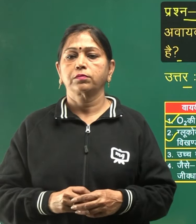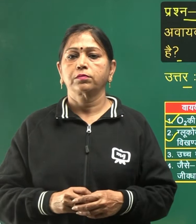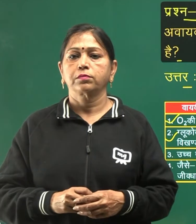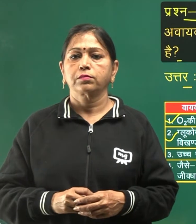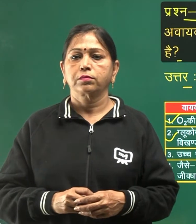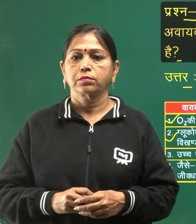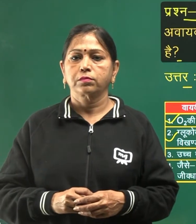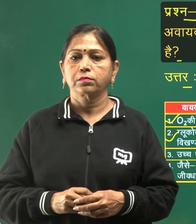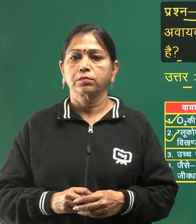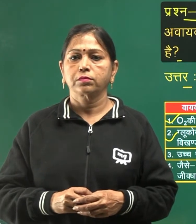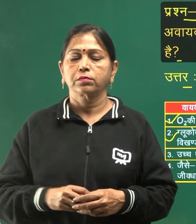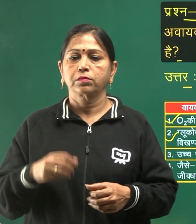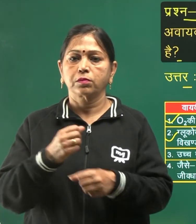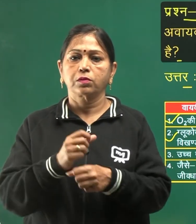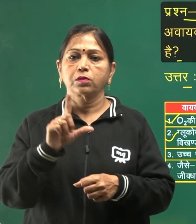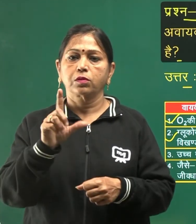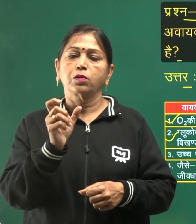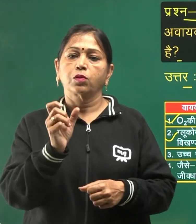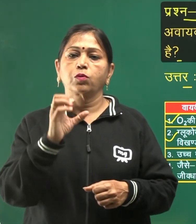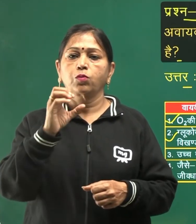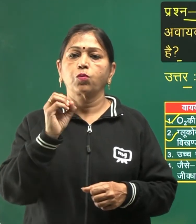ग्लूकोज का पूर्ण विखंडन नहीं होता है।